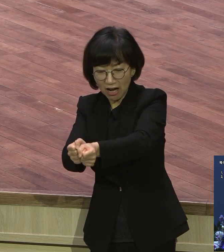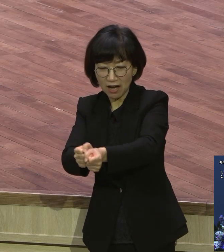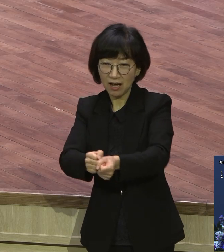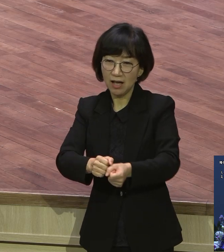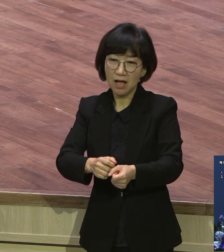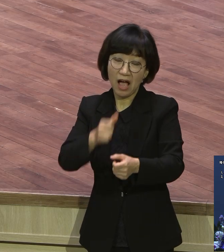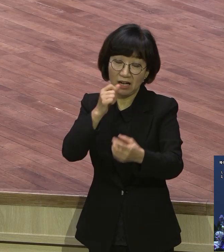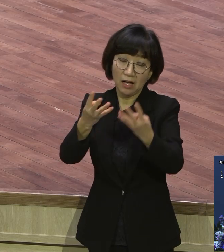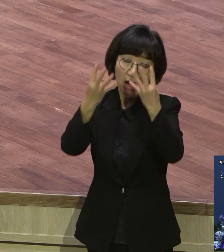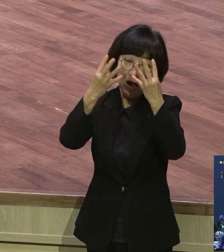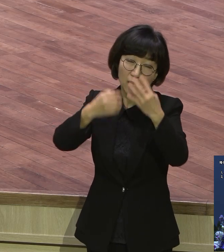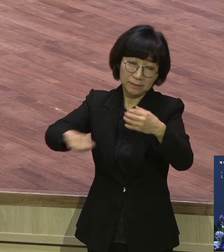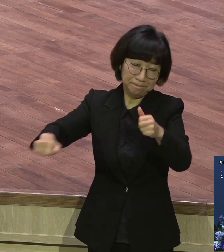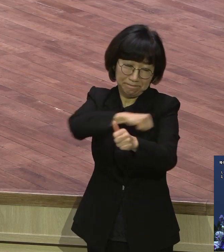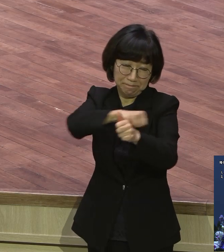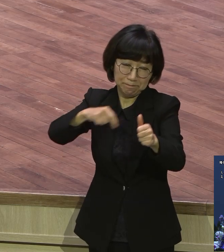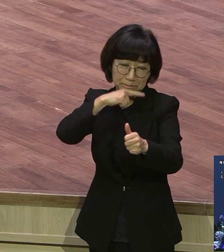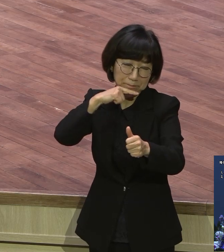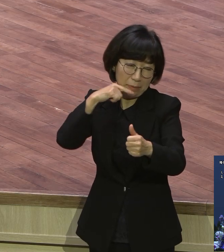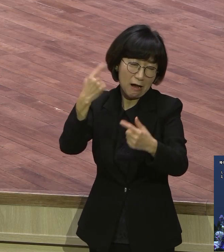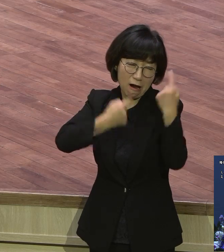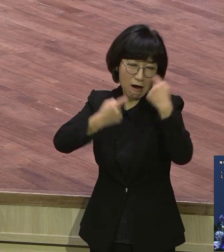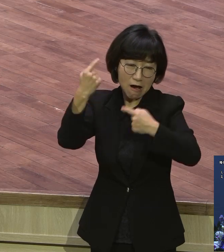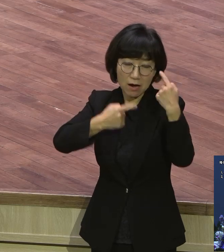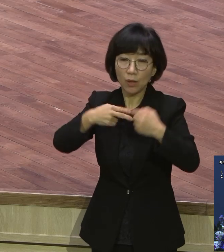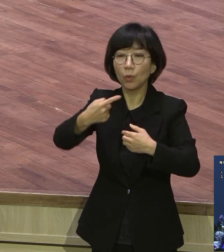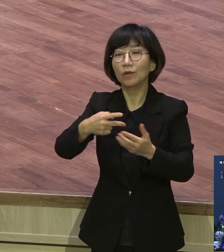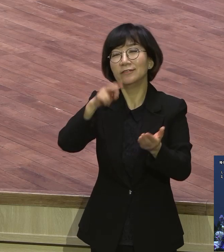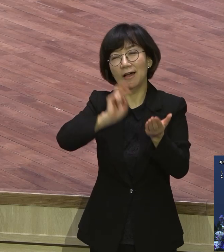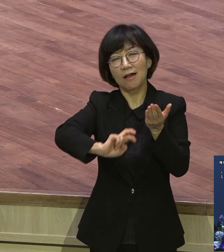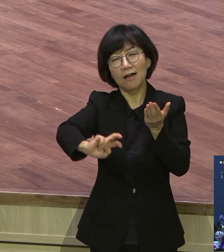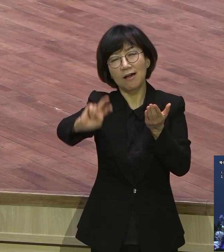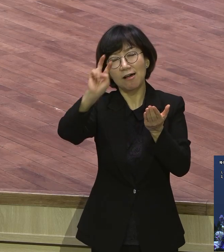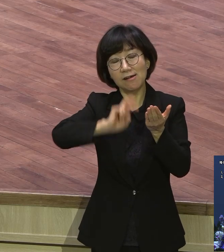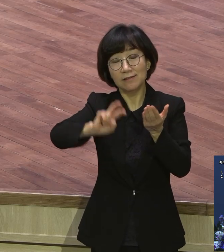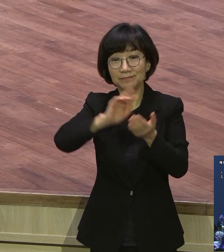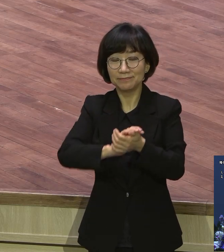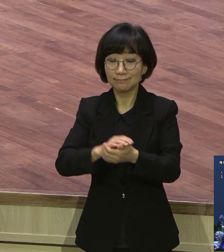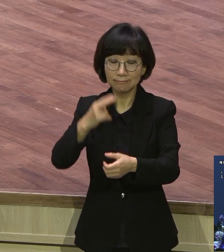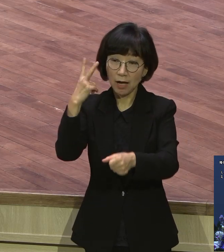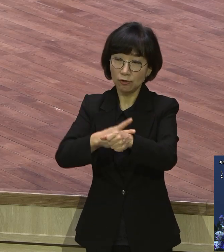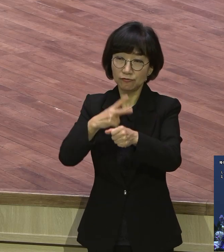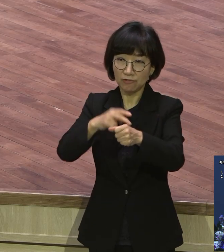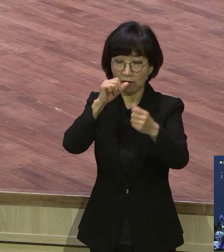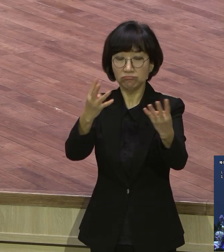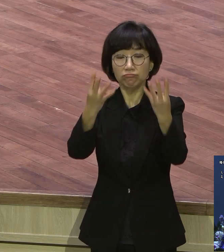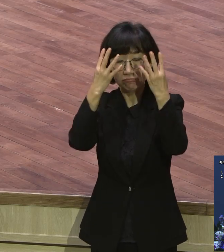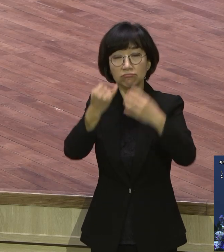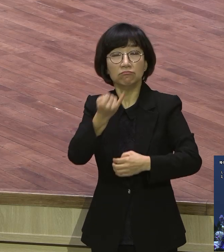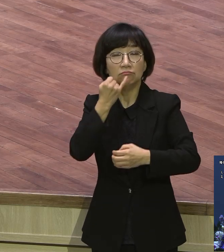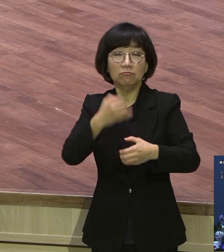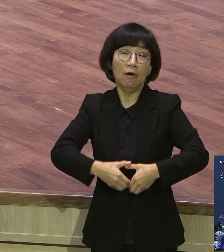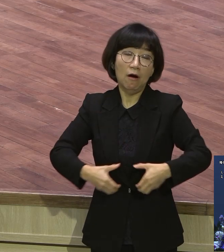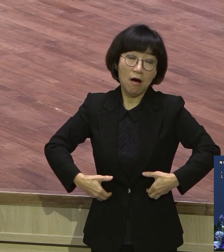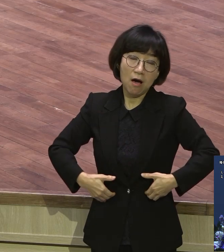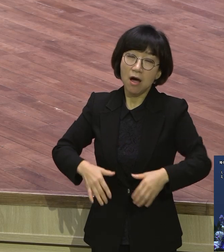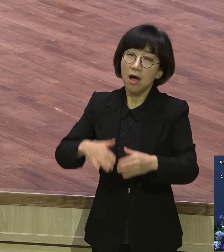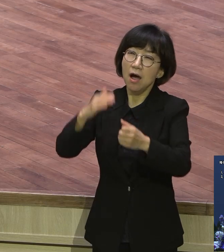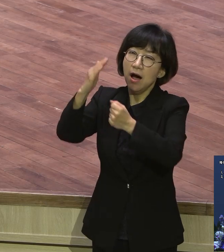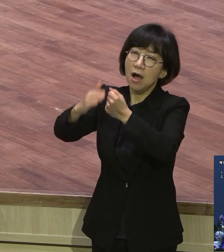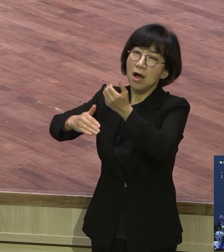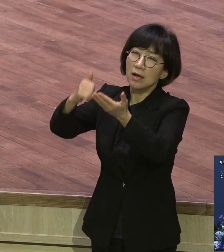뭐 감옥이 바로 가두어도 상관없어 바울은 일심리님 지속으로